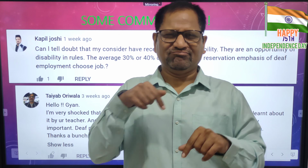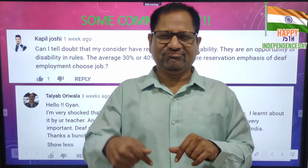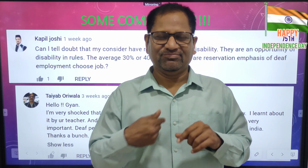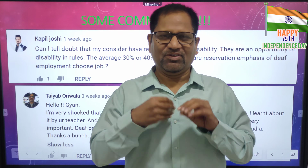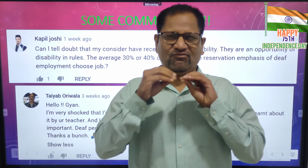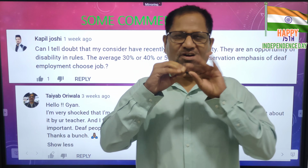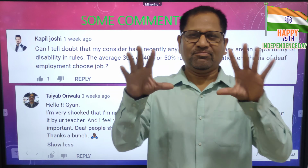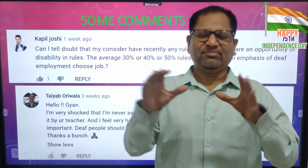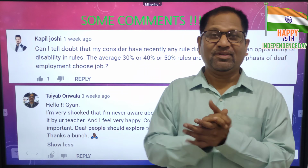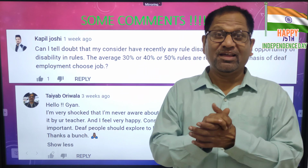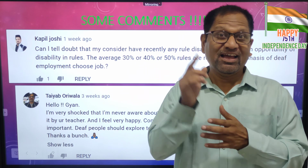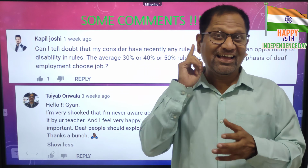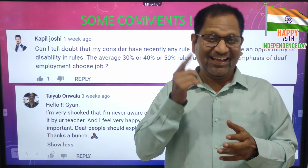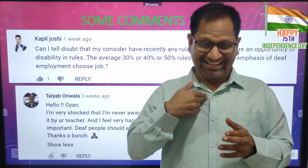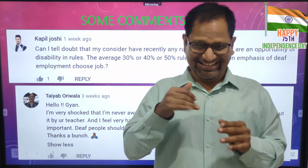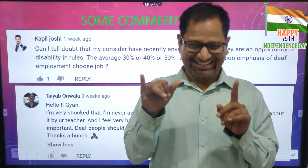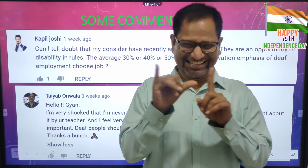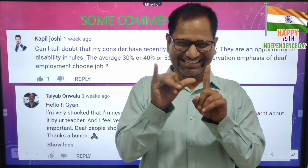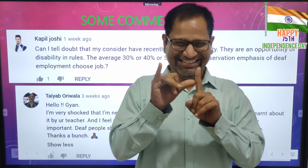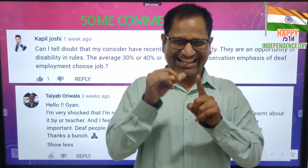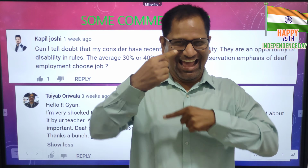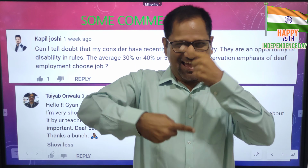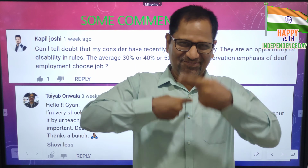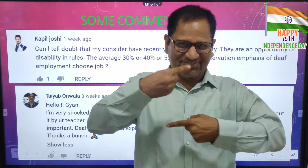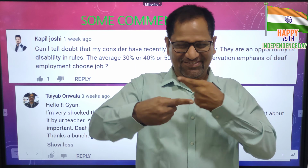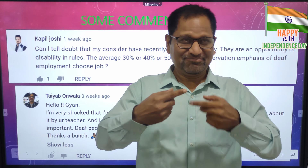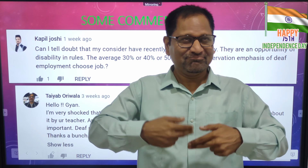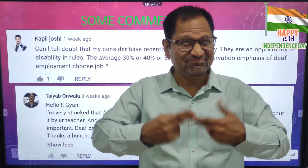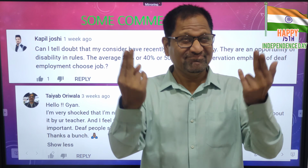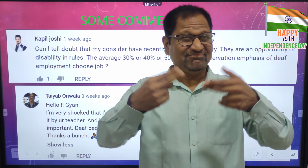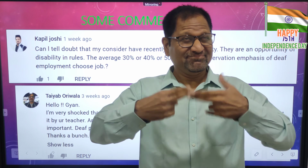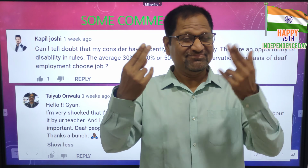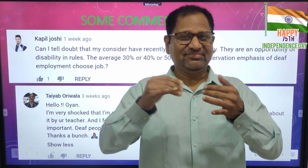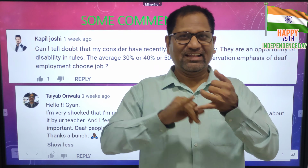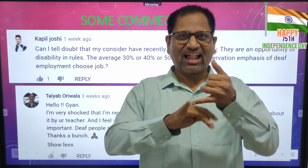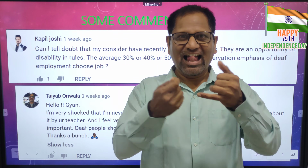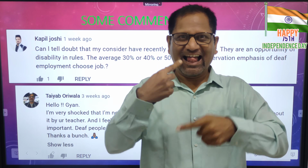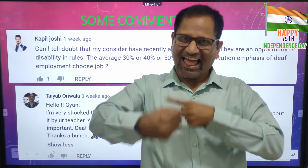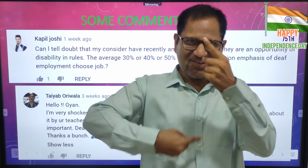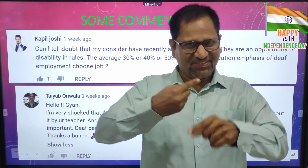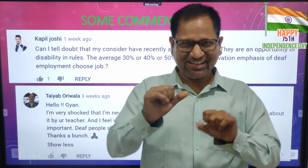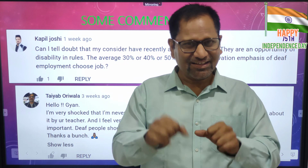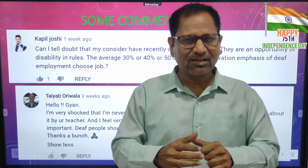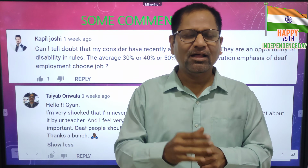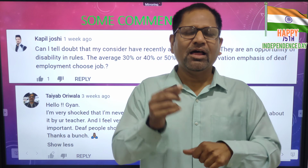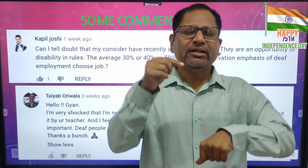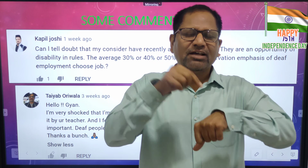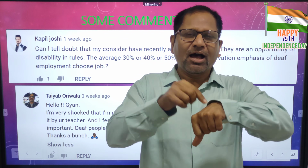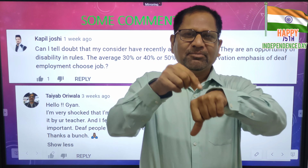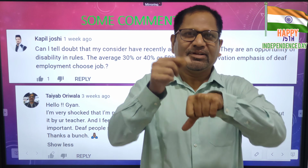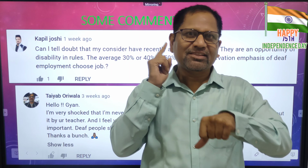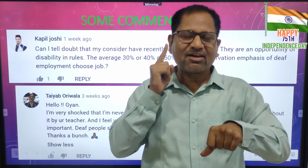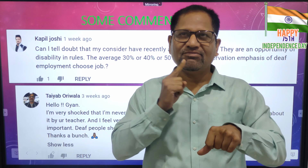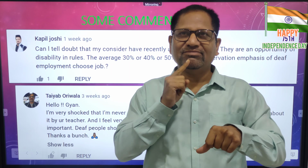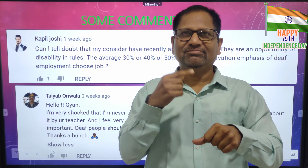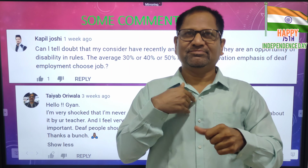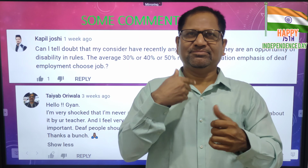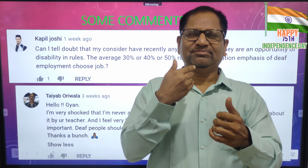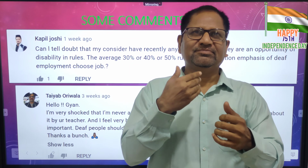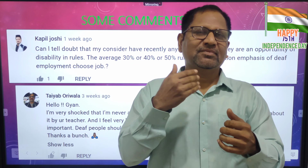तो अब आपको जैसे मैंने बताया बहुत सी बातें यूट्यूब पर मैं लगातार हर संडे को ये सेशंस